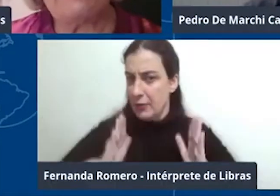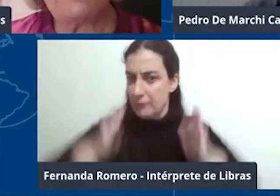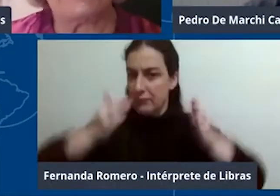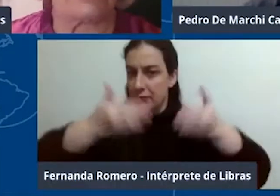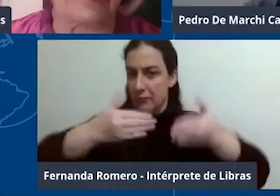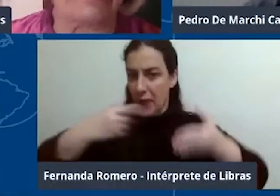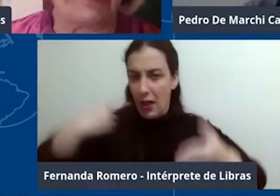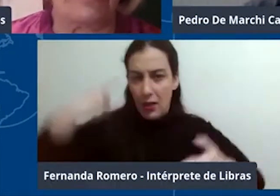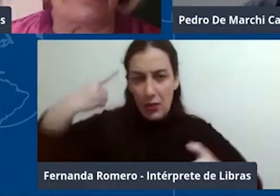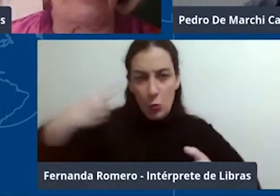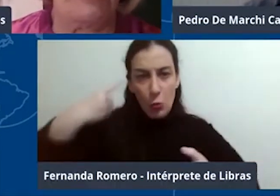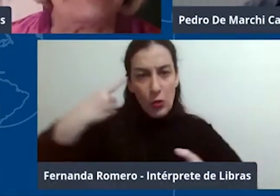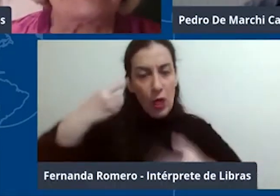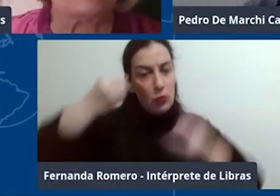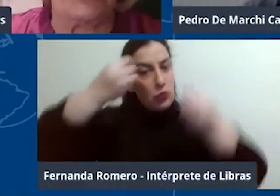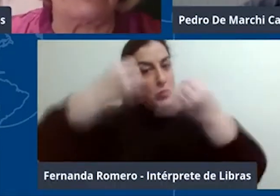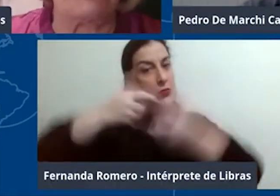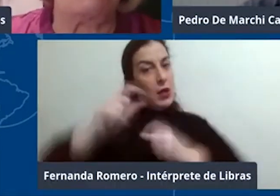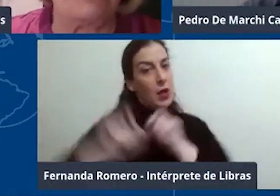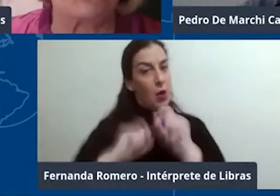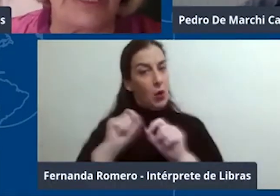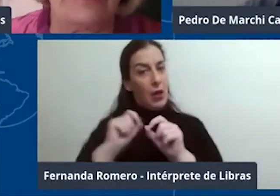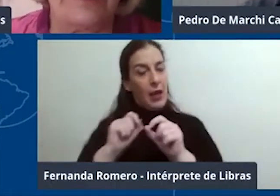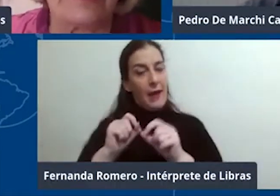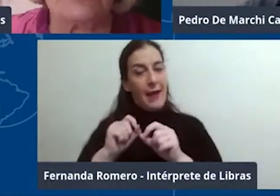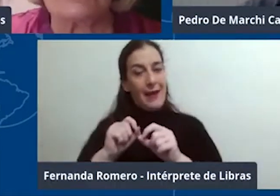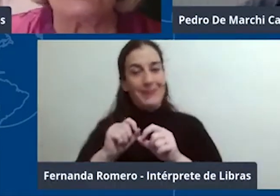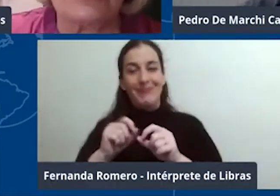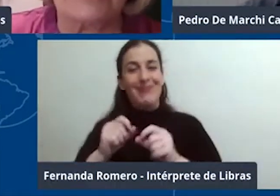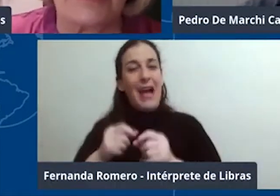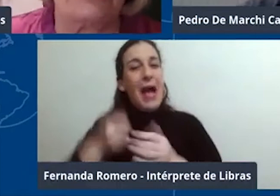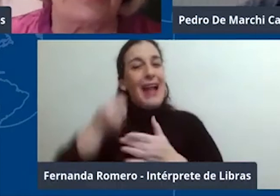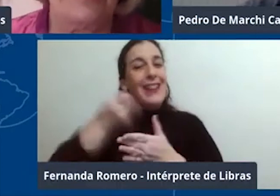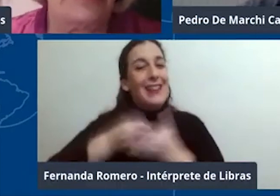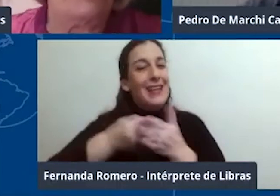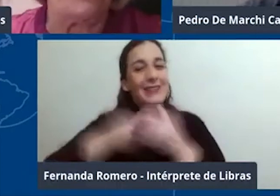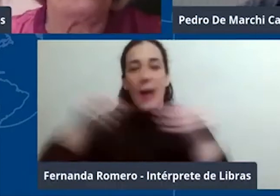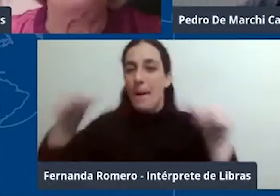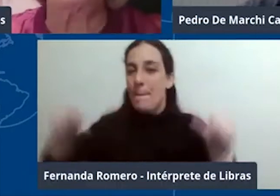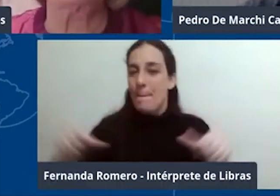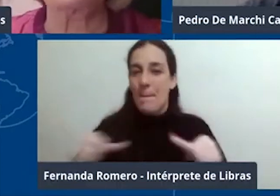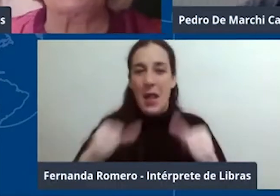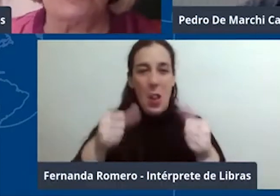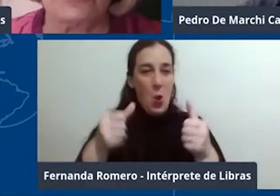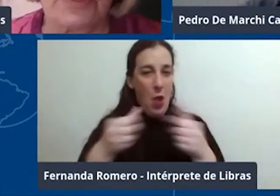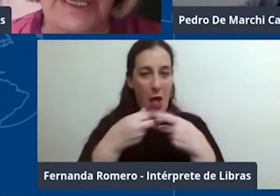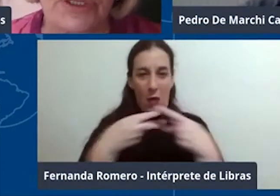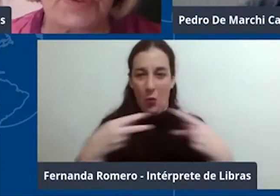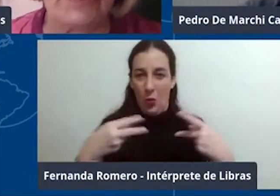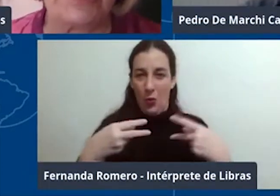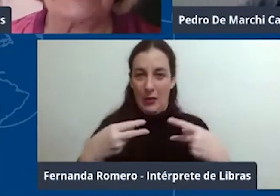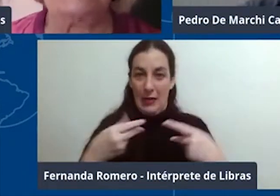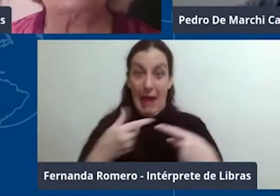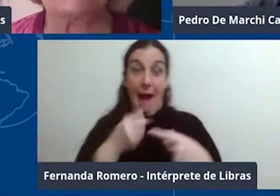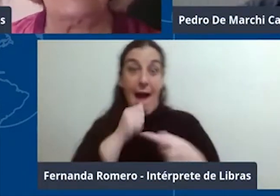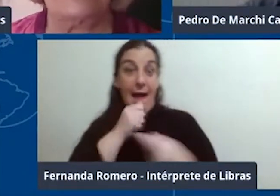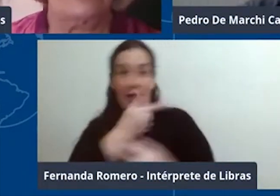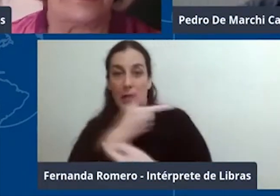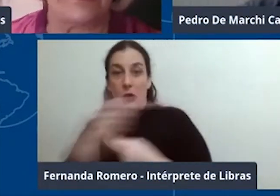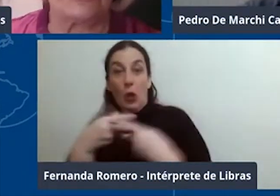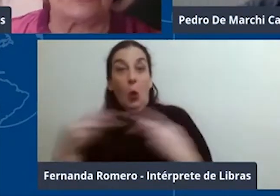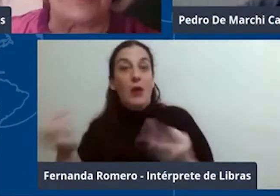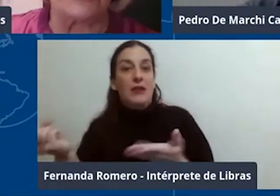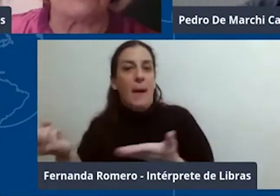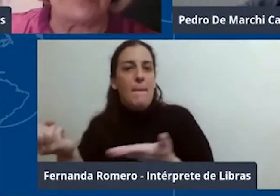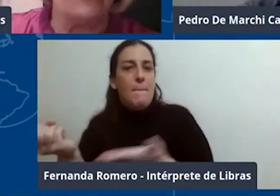como uma tentativa de aperfeiçoar aquilo que consideram, embora não tenha um texto pronto para isso, para vocês